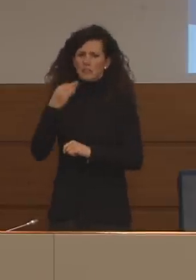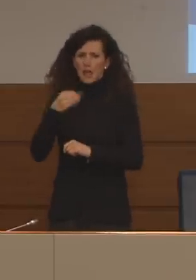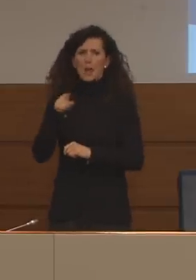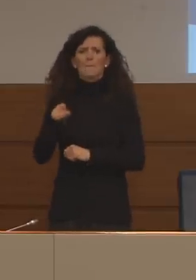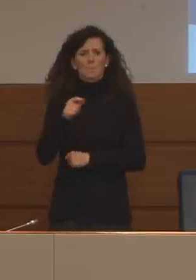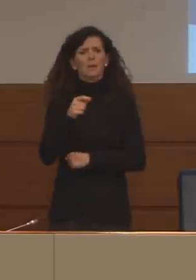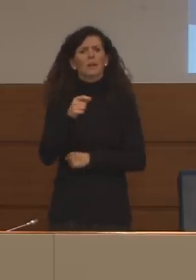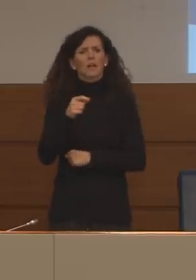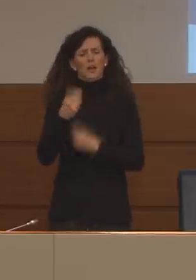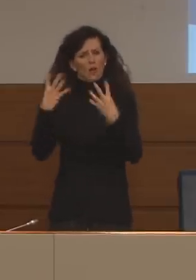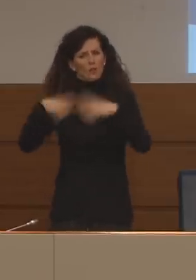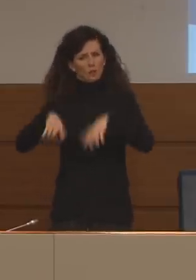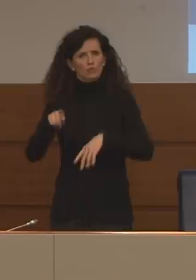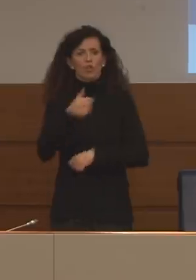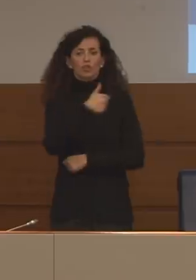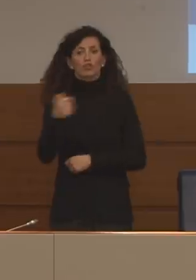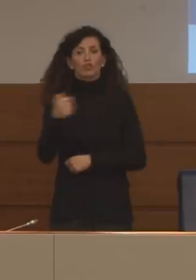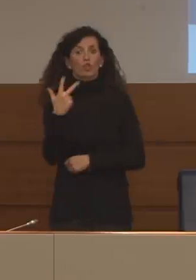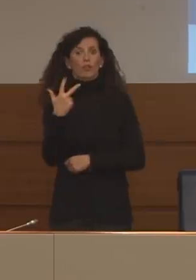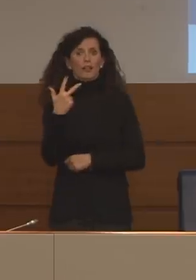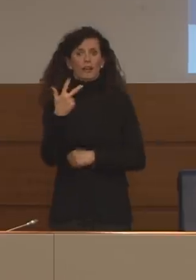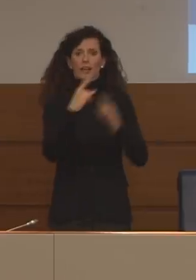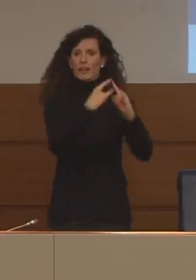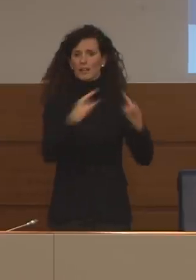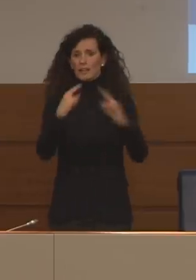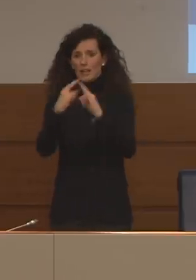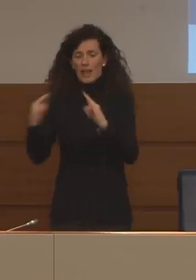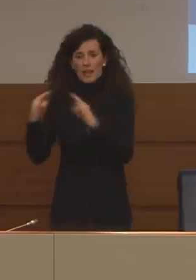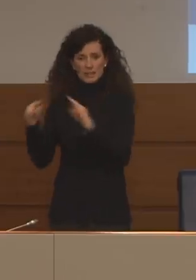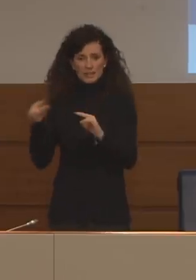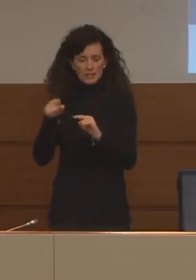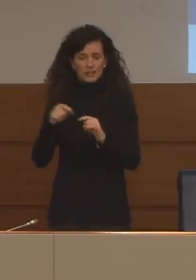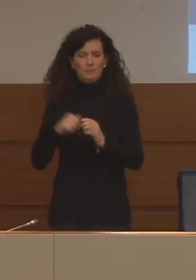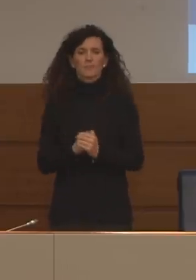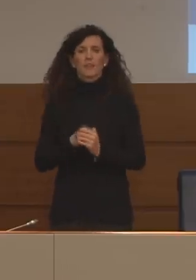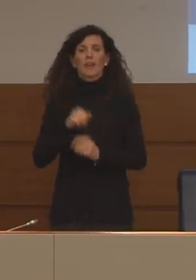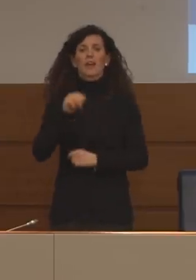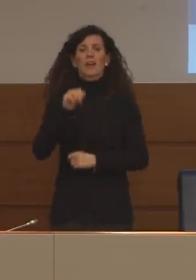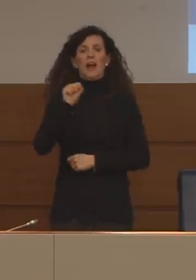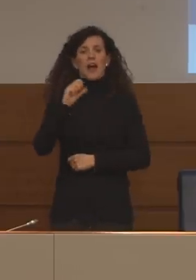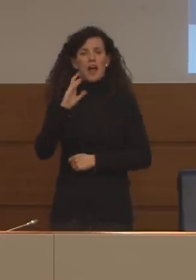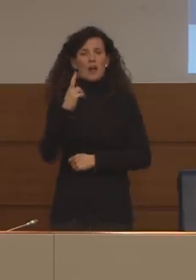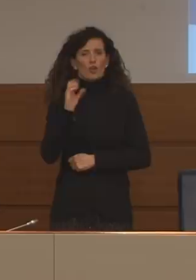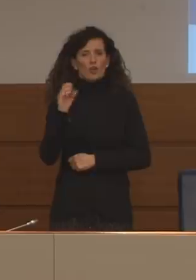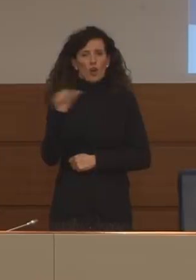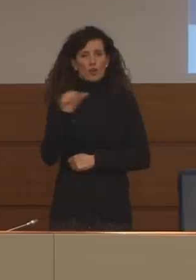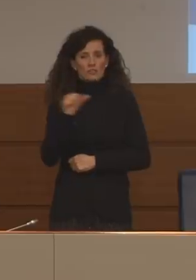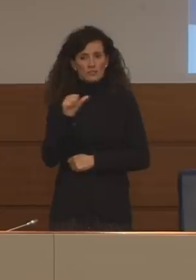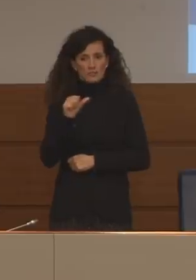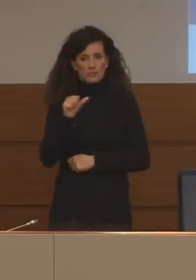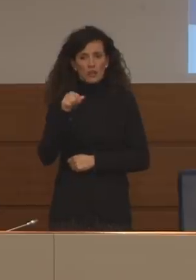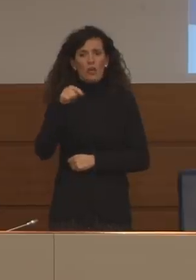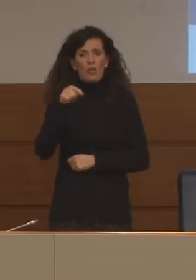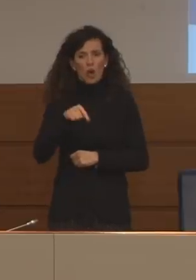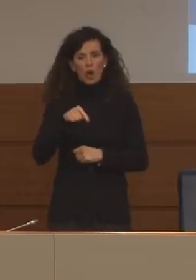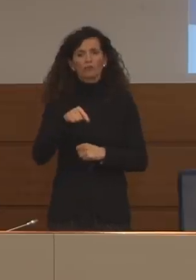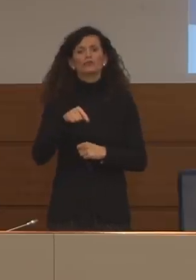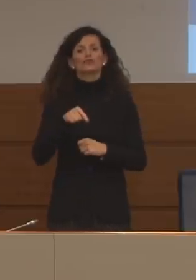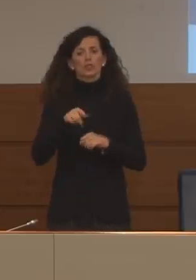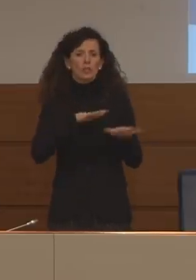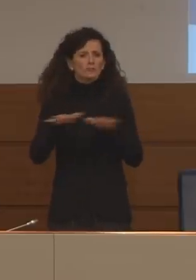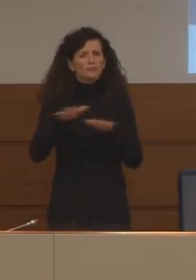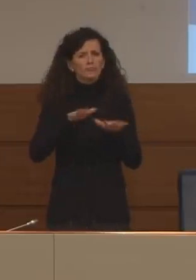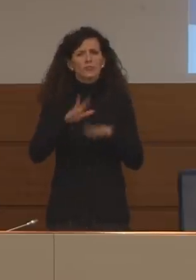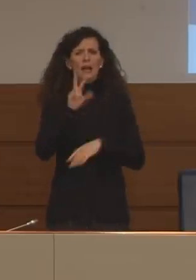103 postazioni lacrosse adagia evacuato 30 pazienti